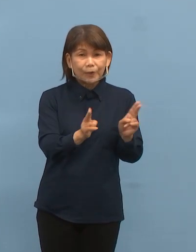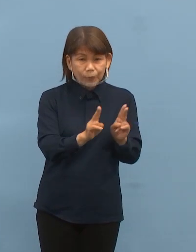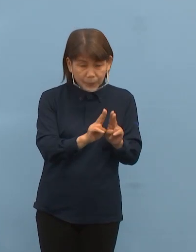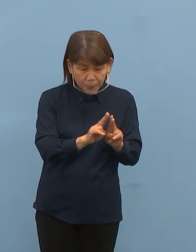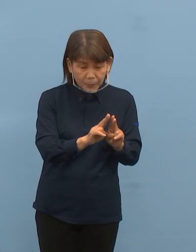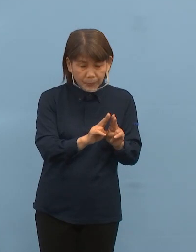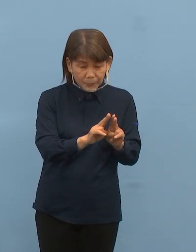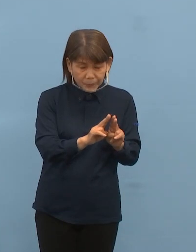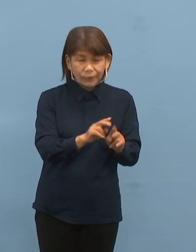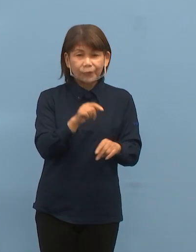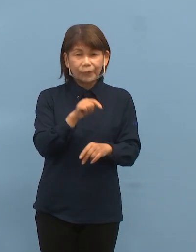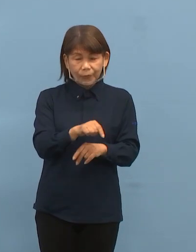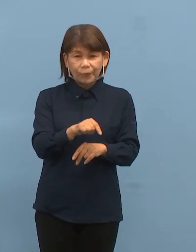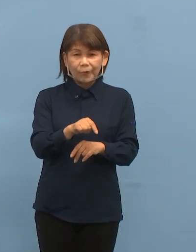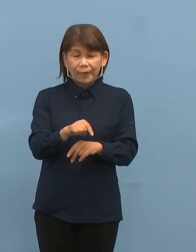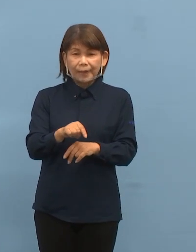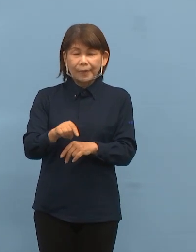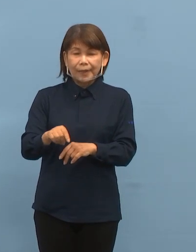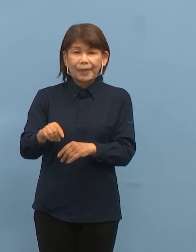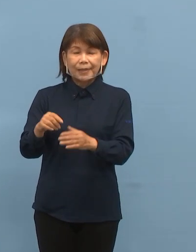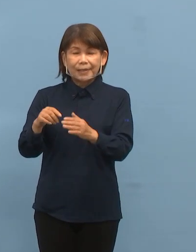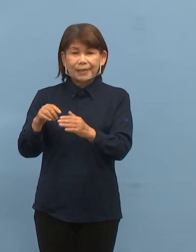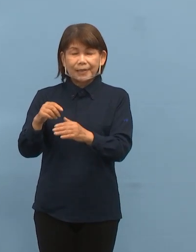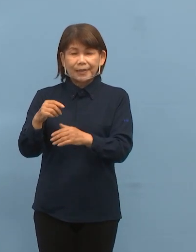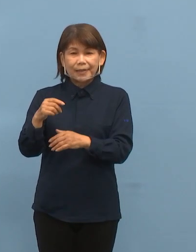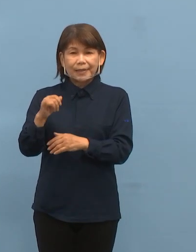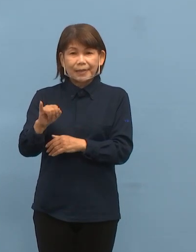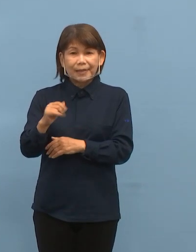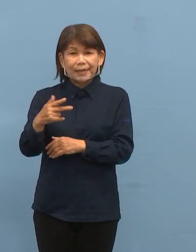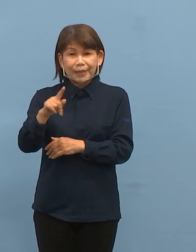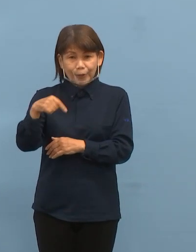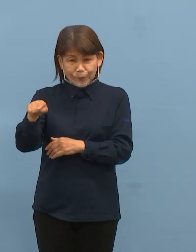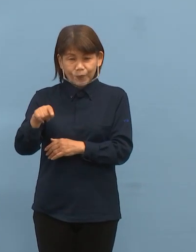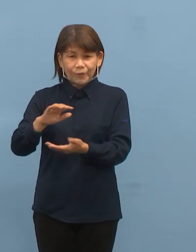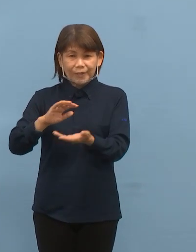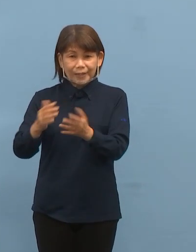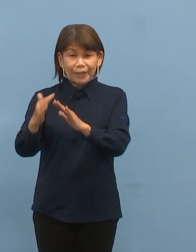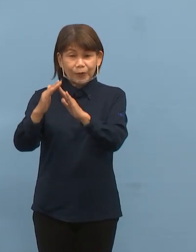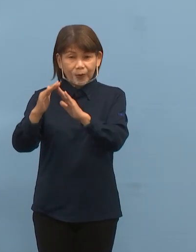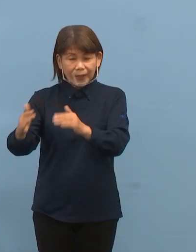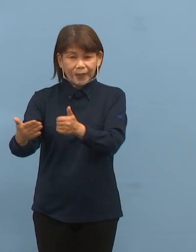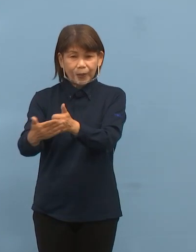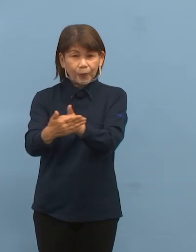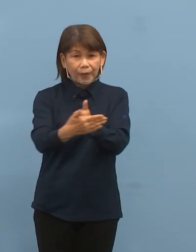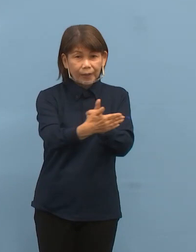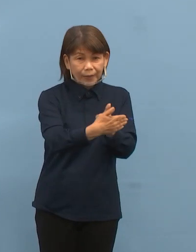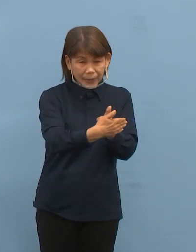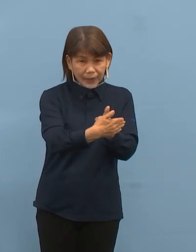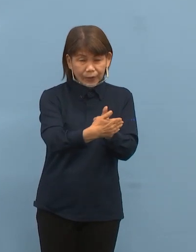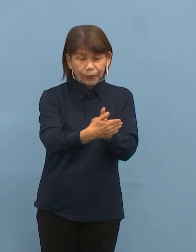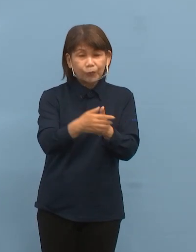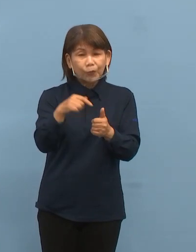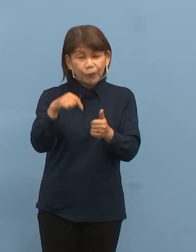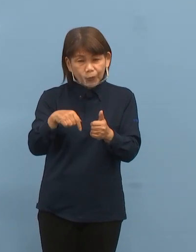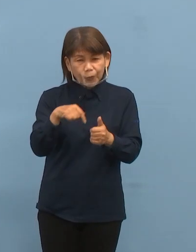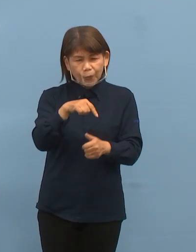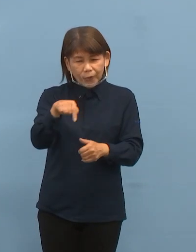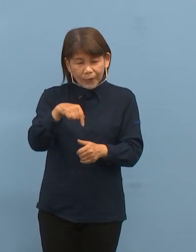会から推薦いただいたという、その思いはしっかりと大切にしなくてはいけないというふうに思っていますし、というところ